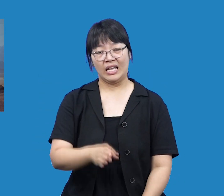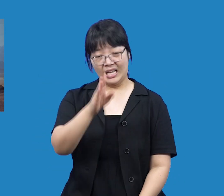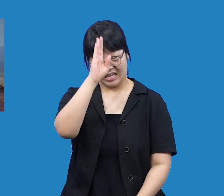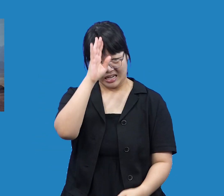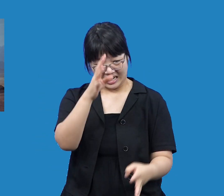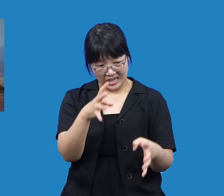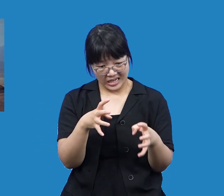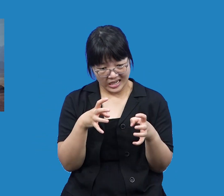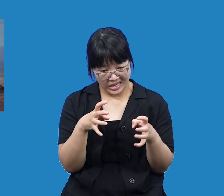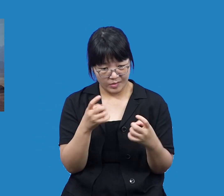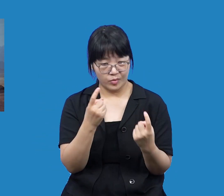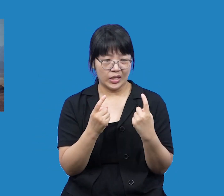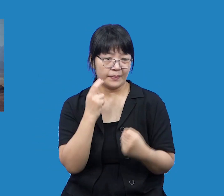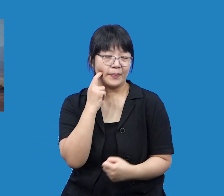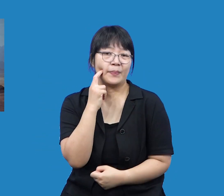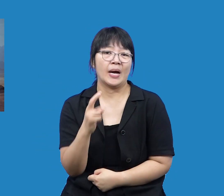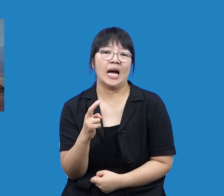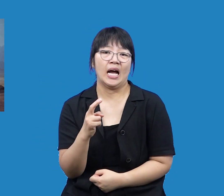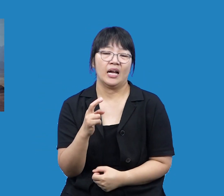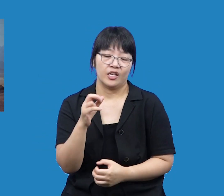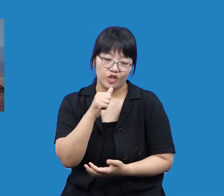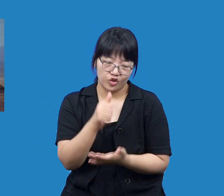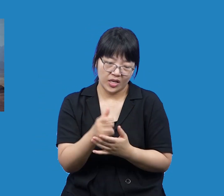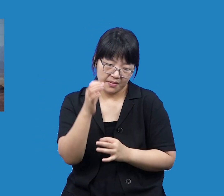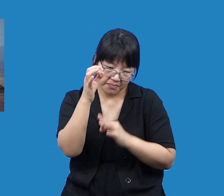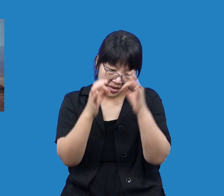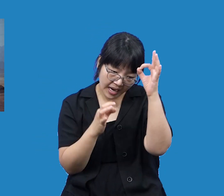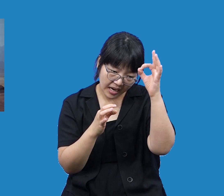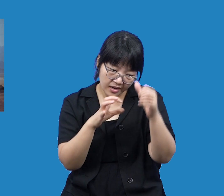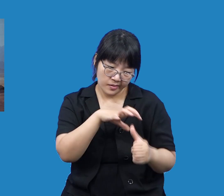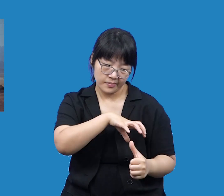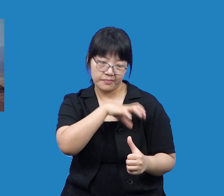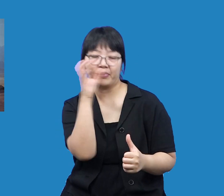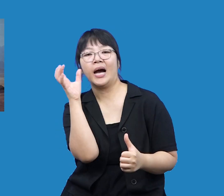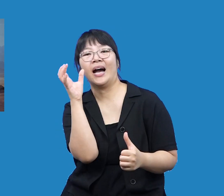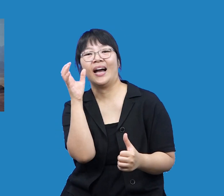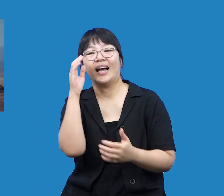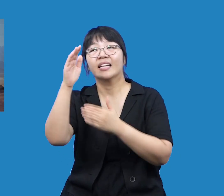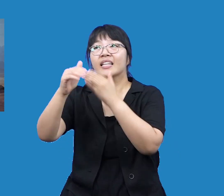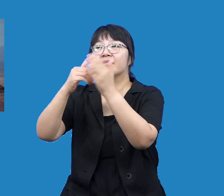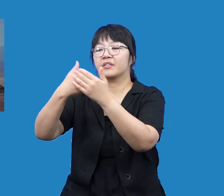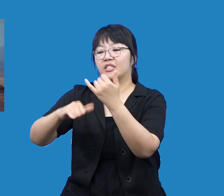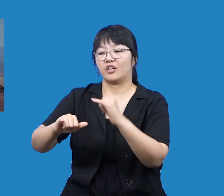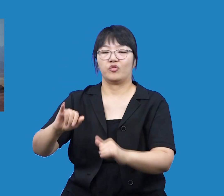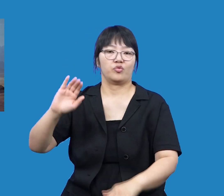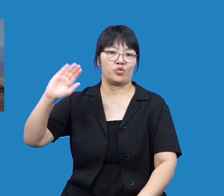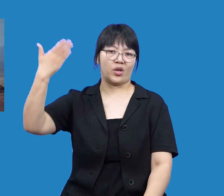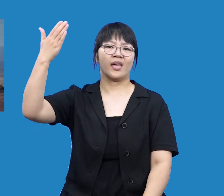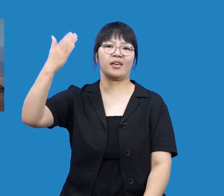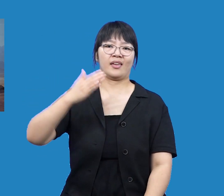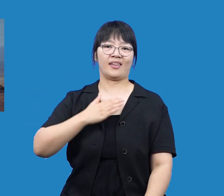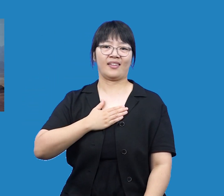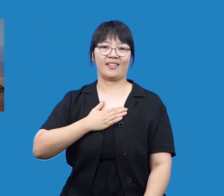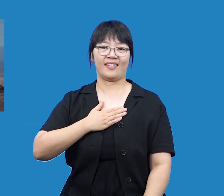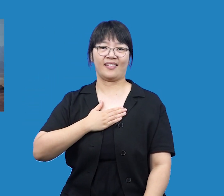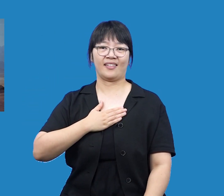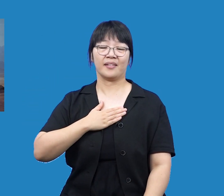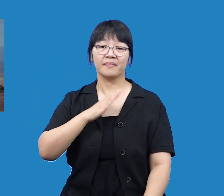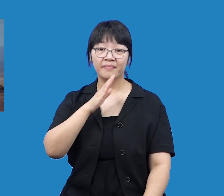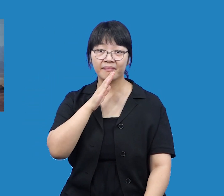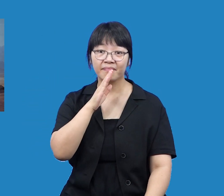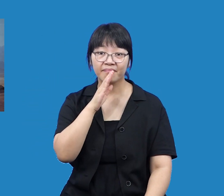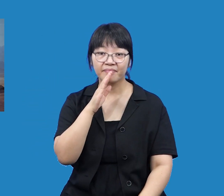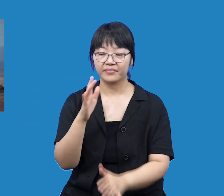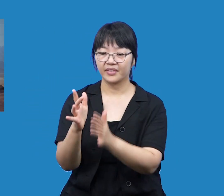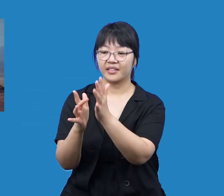더한 허물과 죄에서 구원받아 하나님의 자녀가 된 사람이라면 우리가